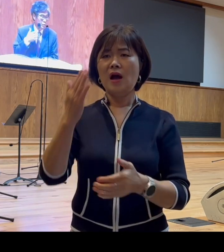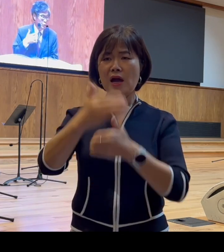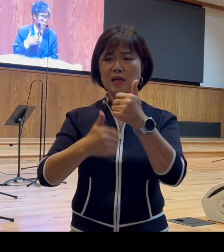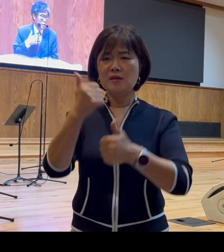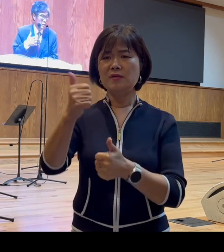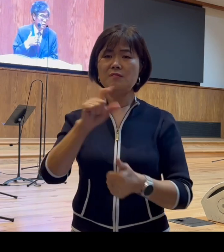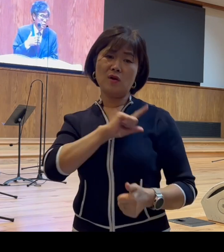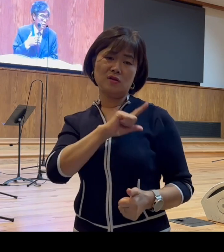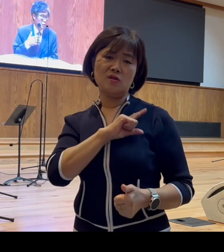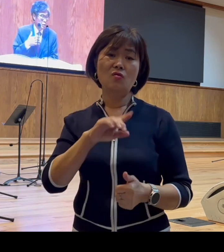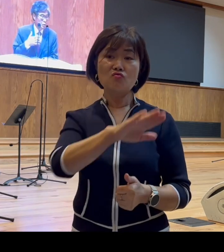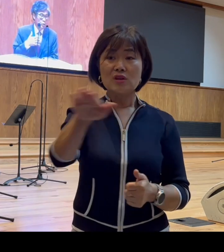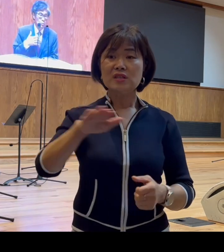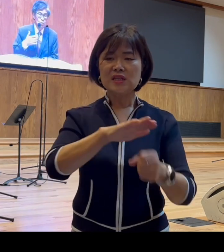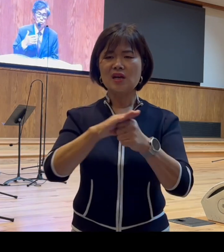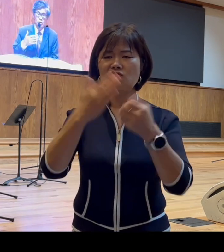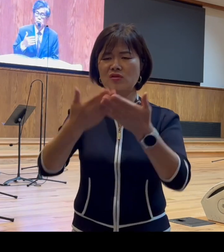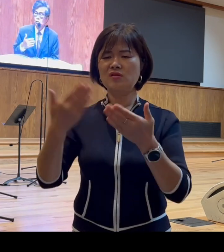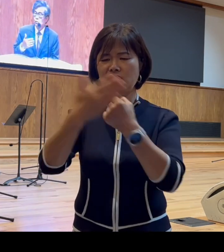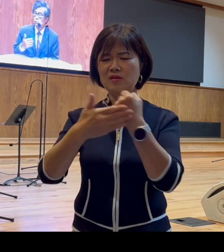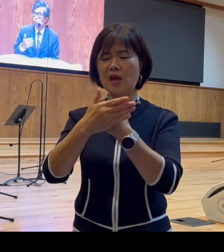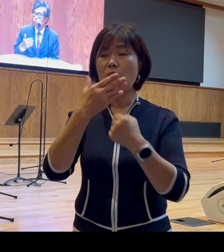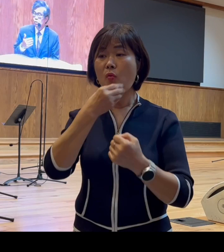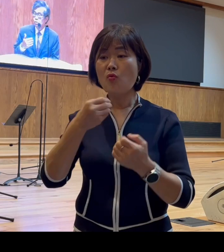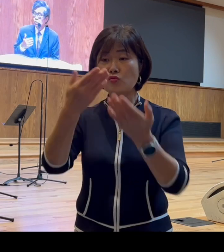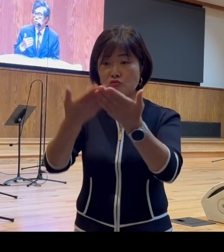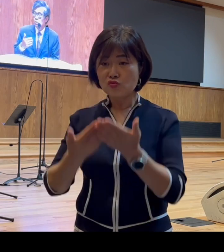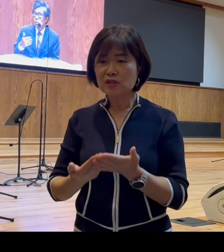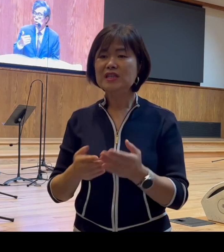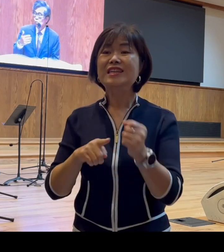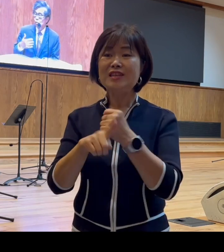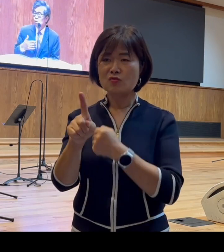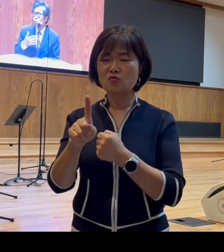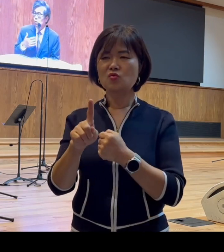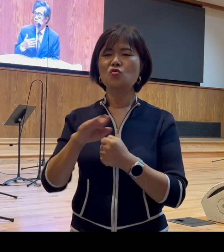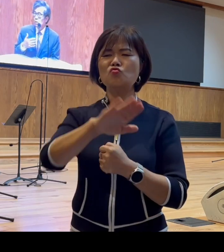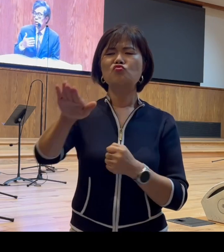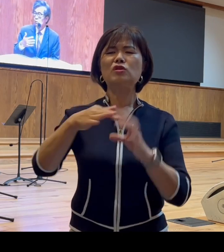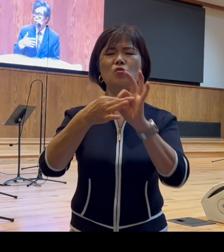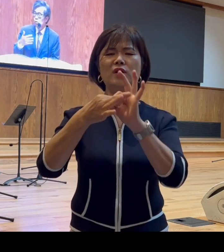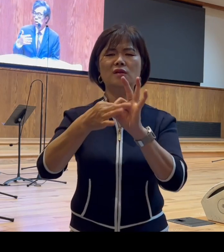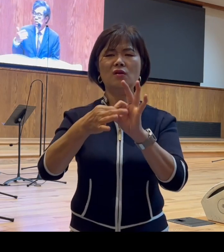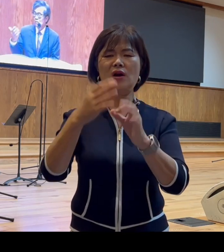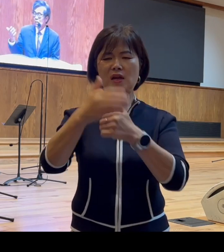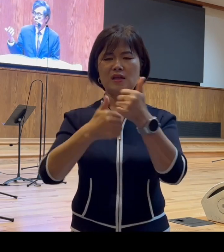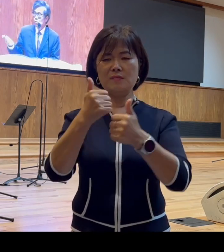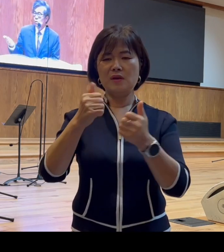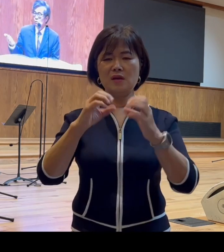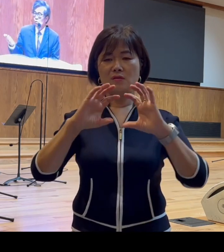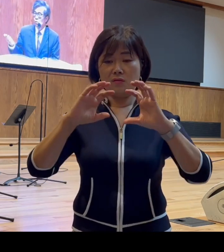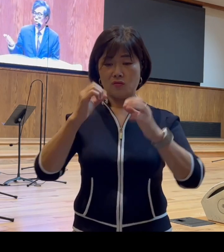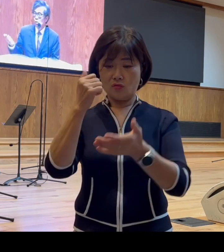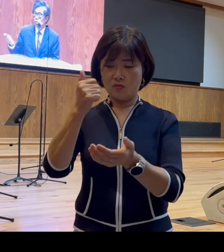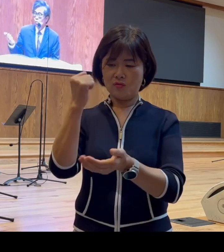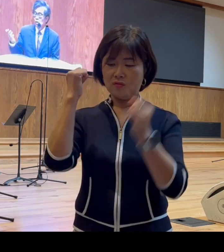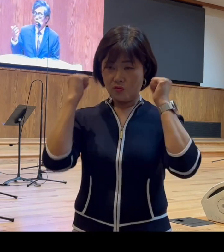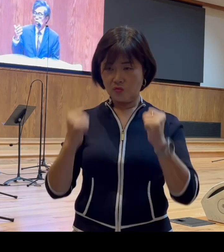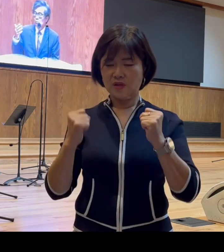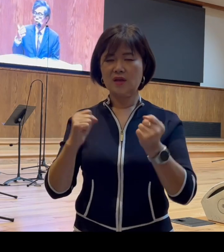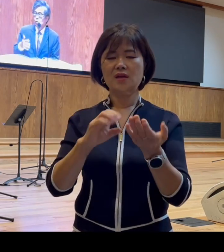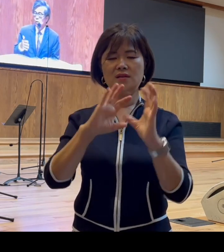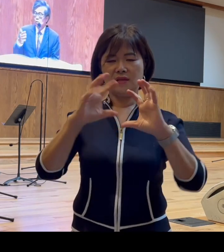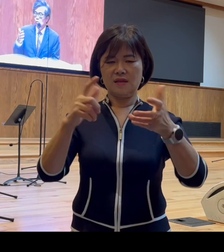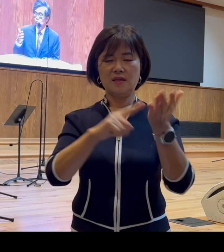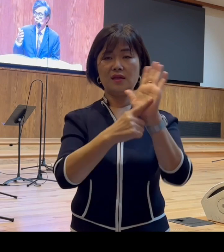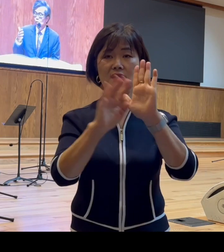하나님이 우리를 먼저 사랑하셔서 은혜와 복을 우리에게 먼저 베풀어 주신 것은 우리를 통해서 하나님의 존재가 세상에 드러나고